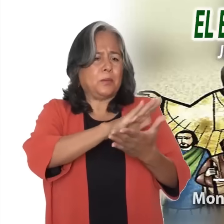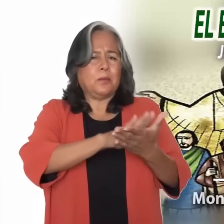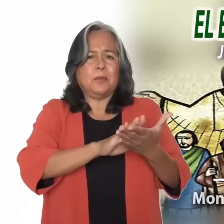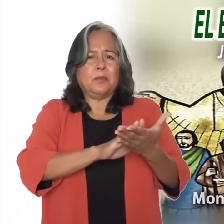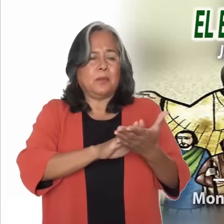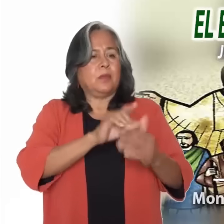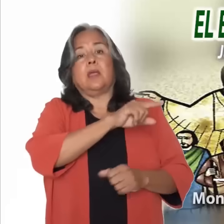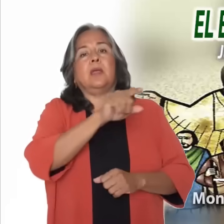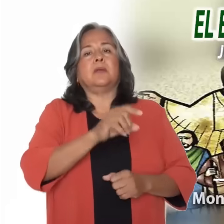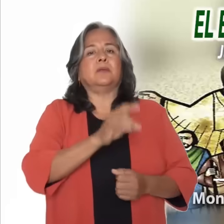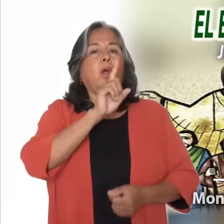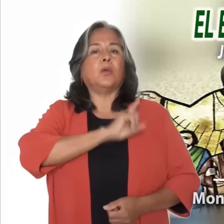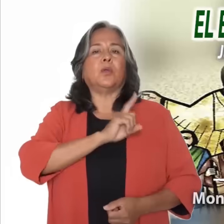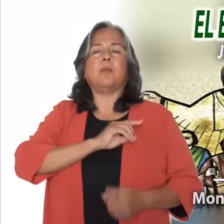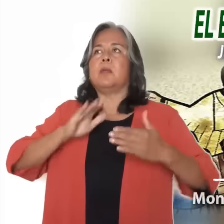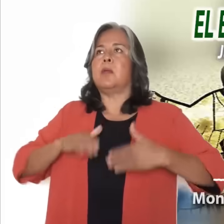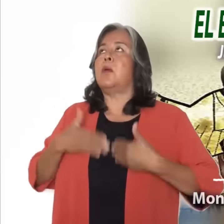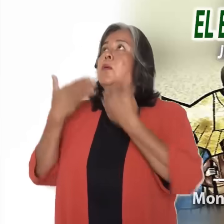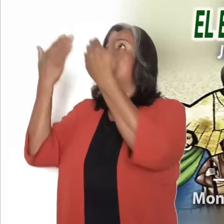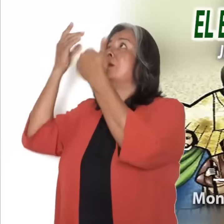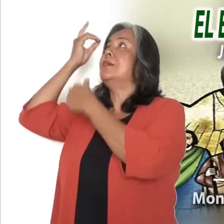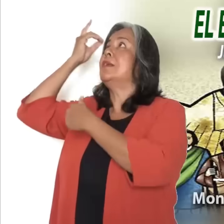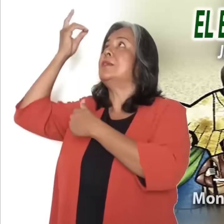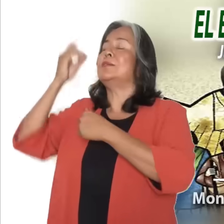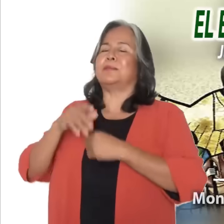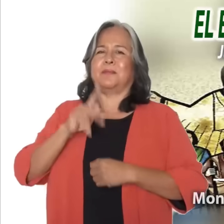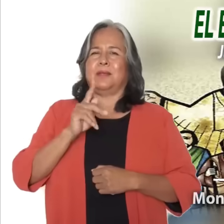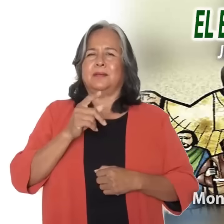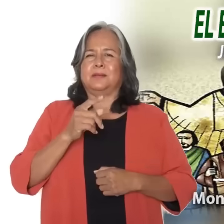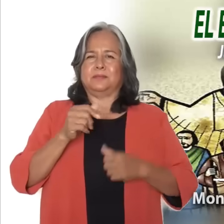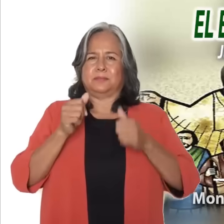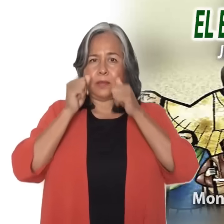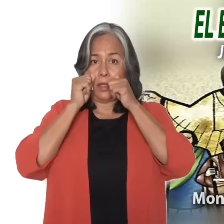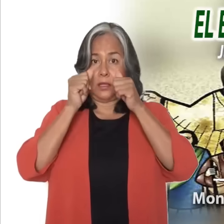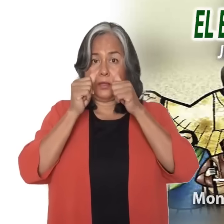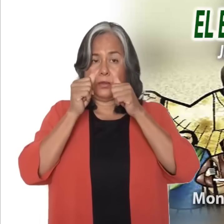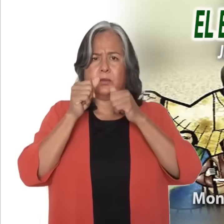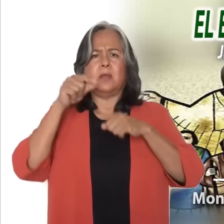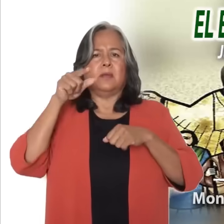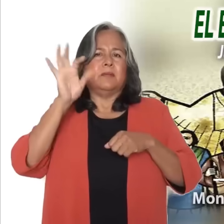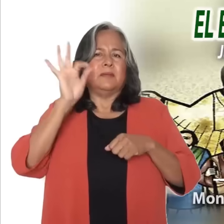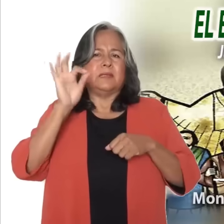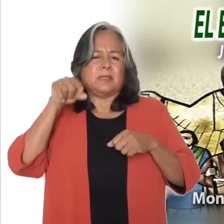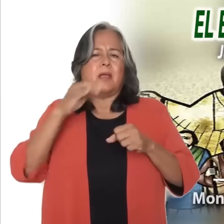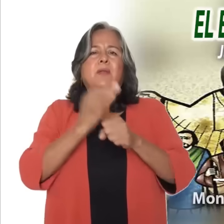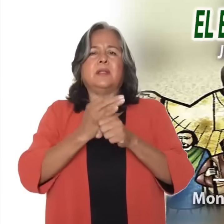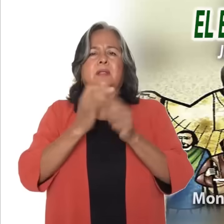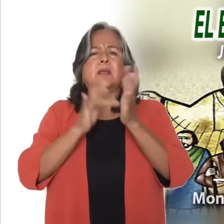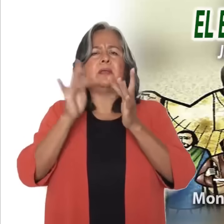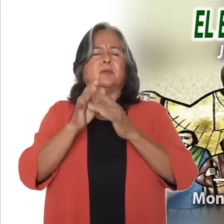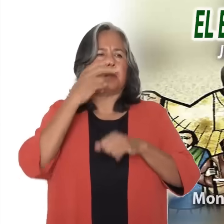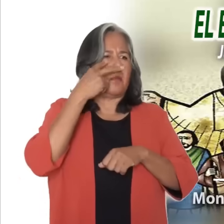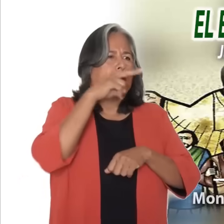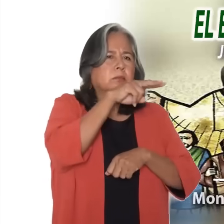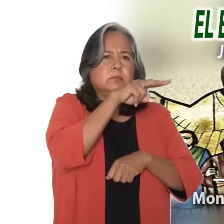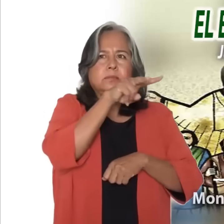su confianza en Dios. ¿Cómo miraría Jesús hoy a nuestra iglesia y qué recomendaciones nos daría?